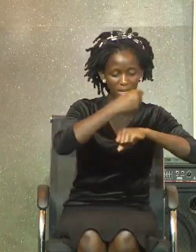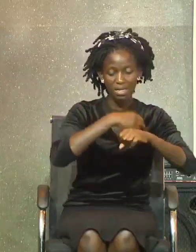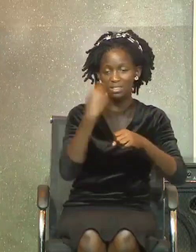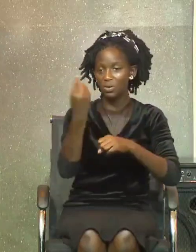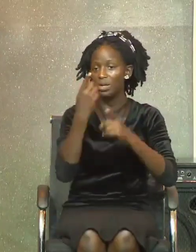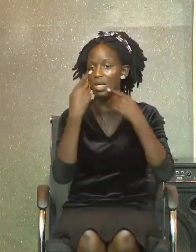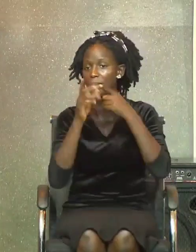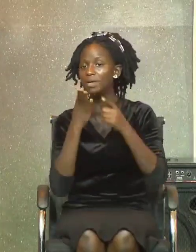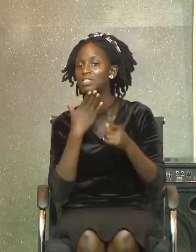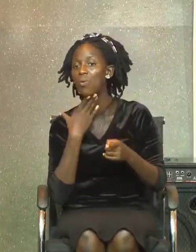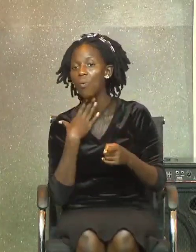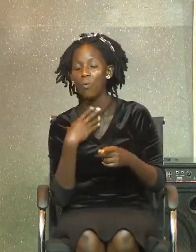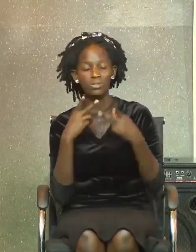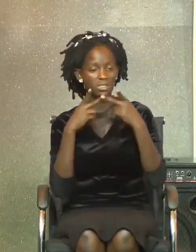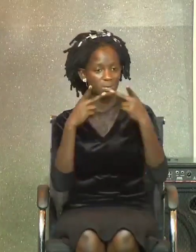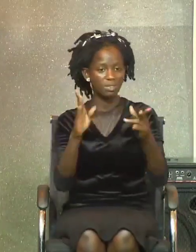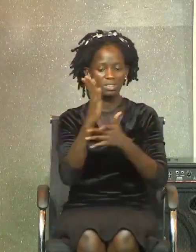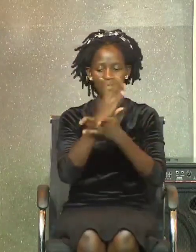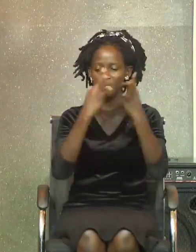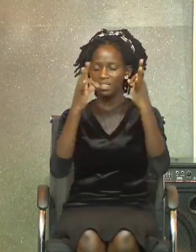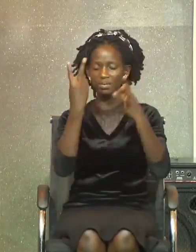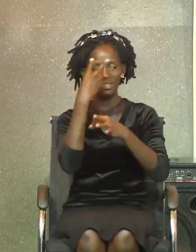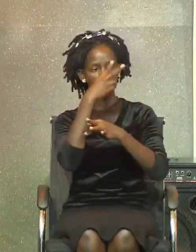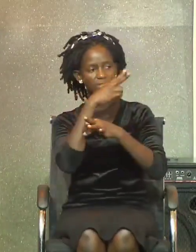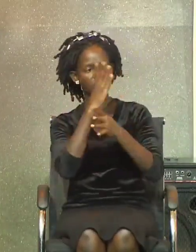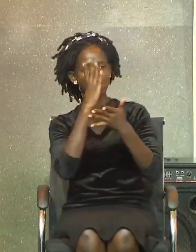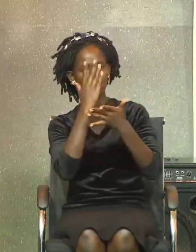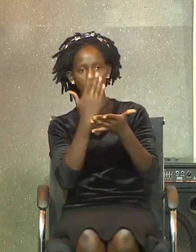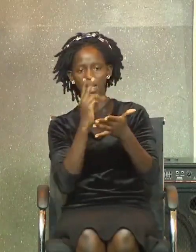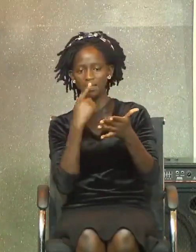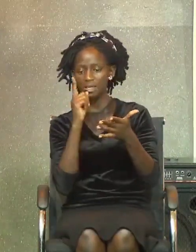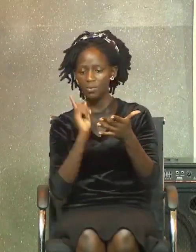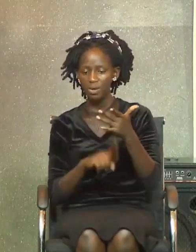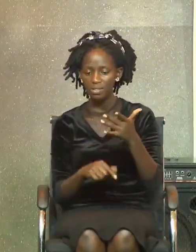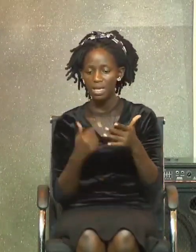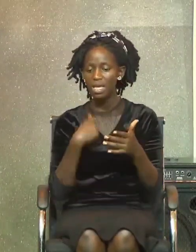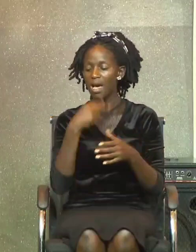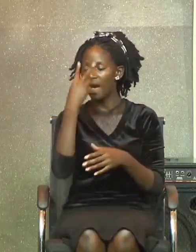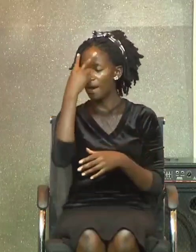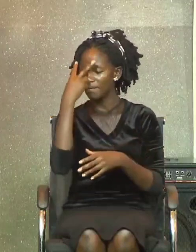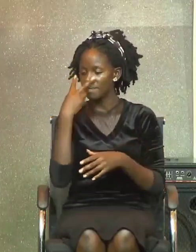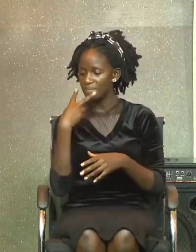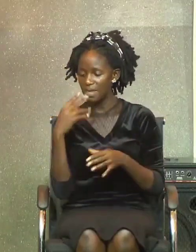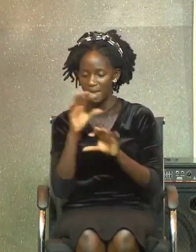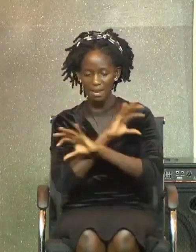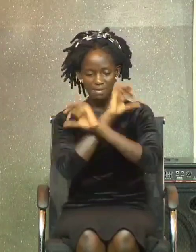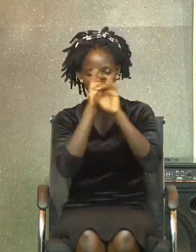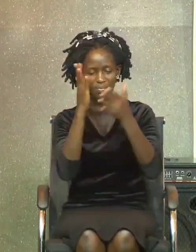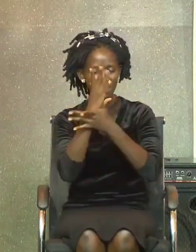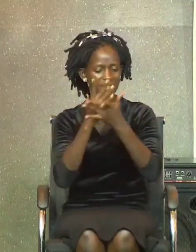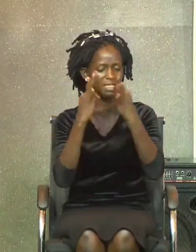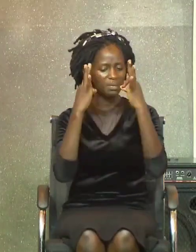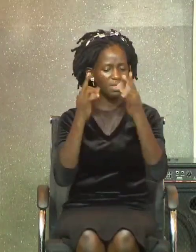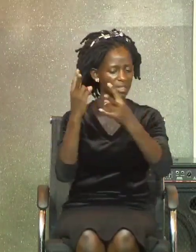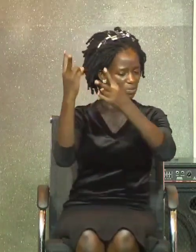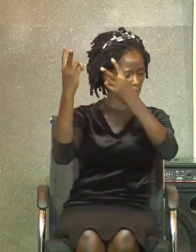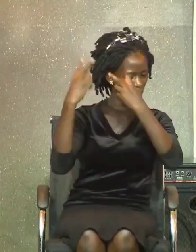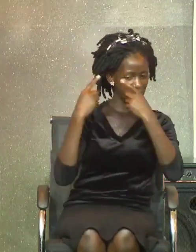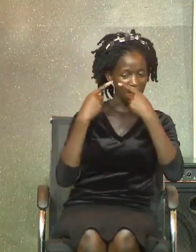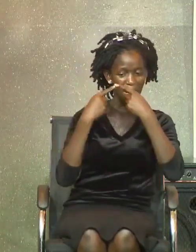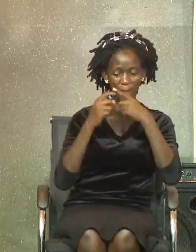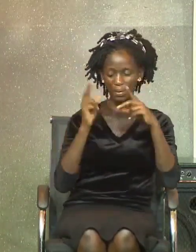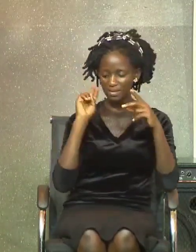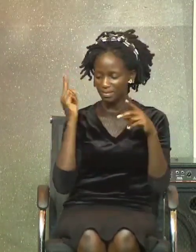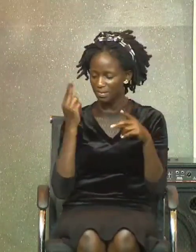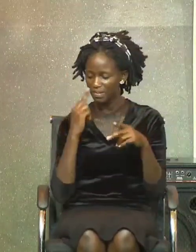Obe n'ebyotunuulidde ng'olaba naye obeere ng'omuziba atabirabye. Obe n'ebyowulidde naye obeere ng'atabiwulidde, ng'onoonya